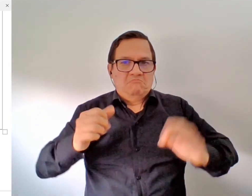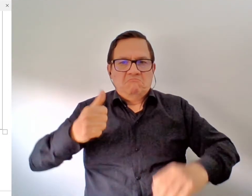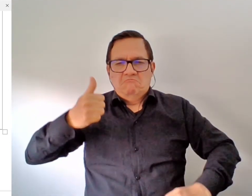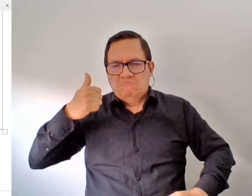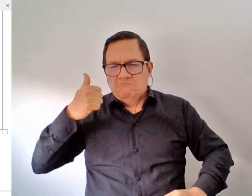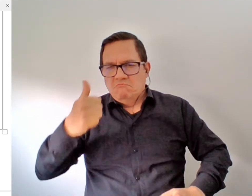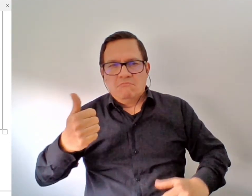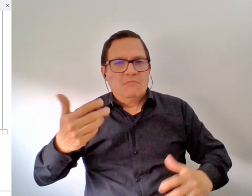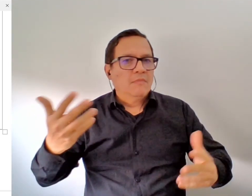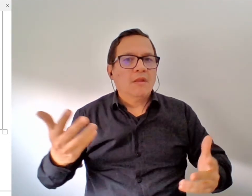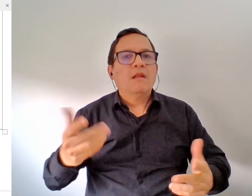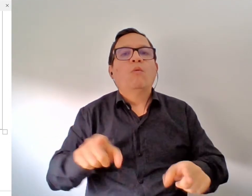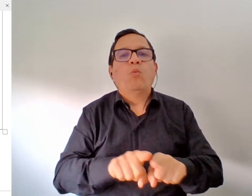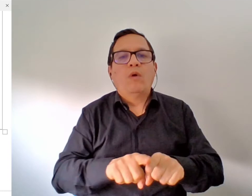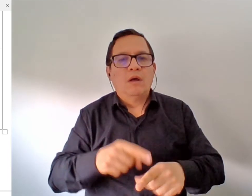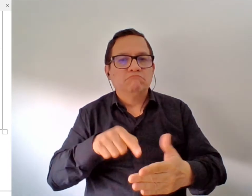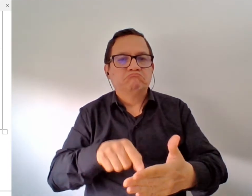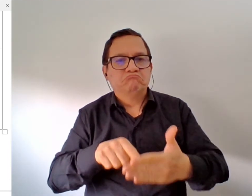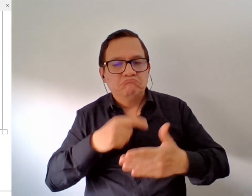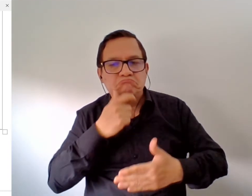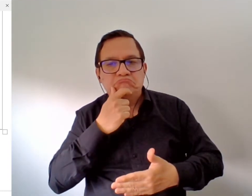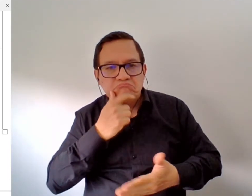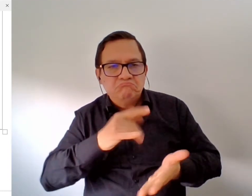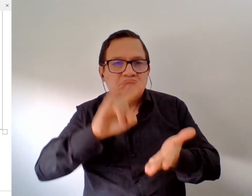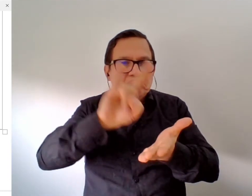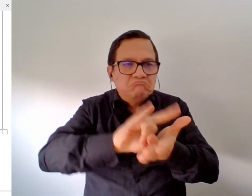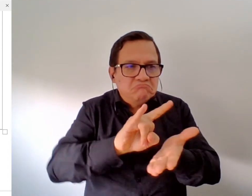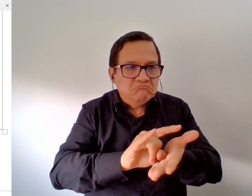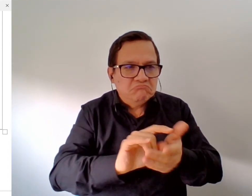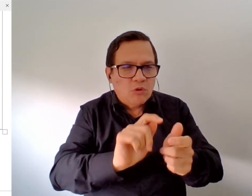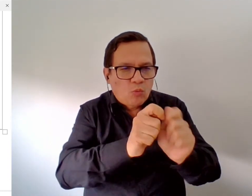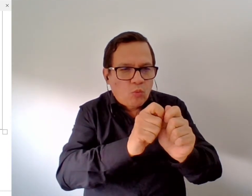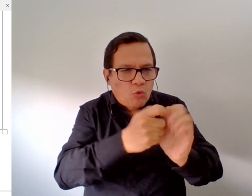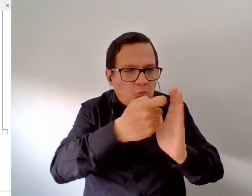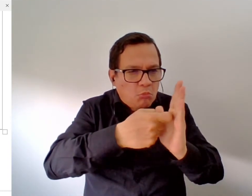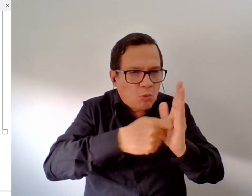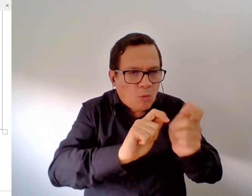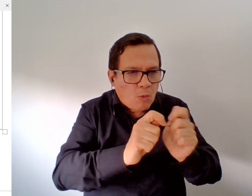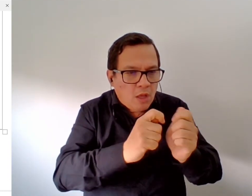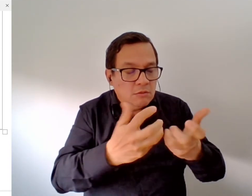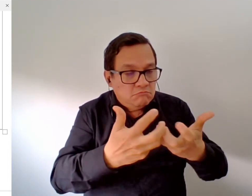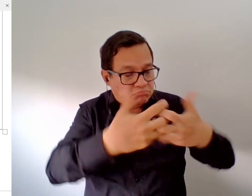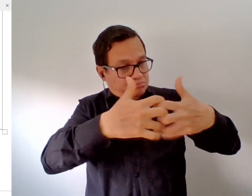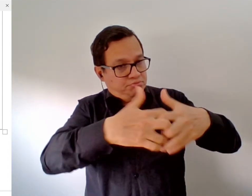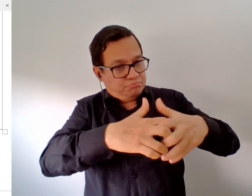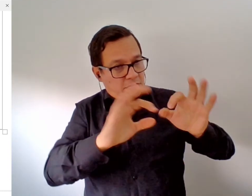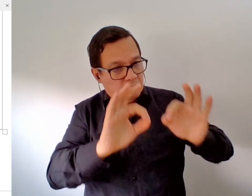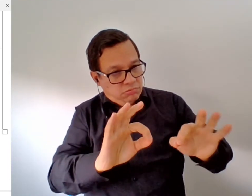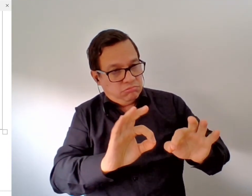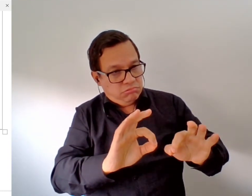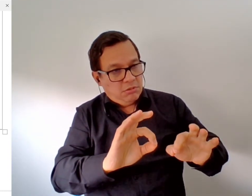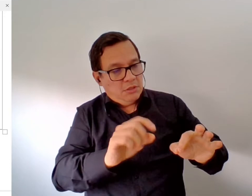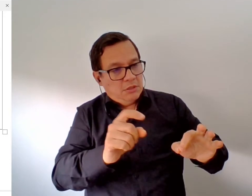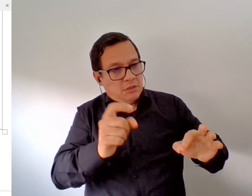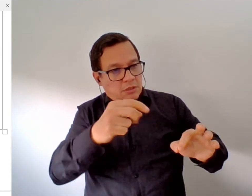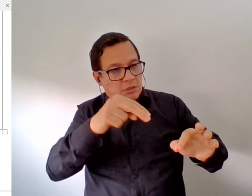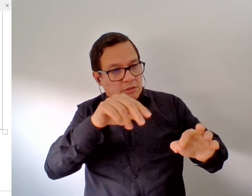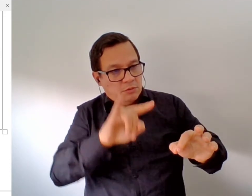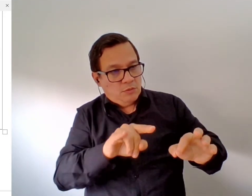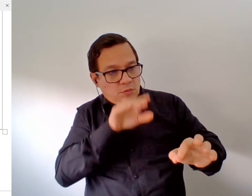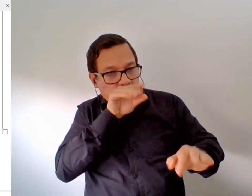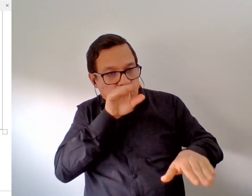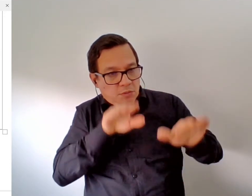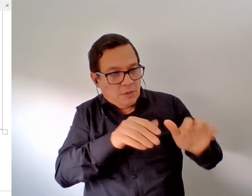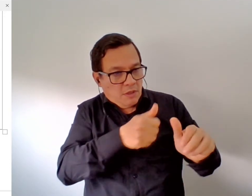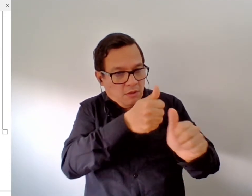Nivel alto. Se evidencia la instalación, configuración y puesta en marcha de GNU/Linux en